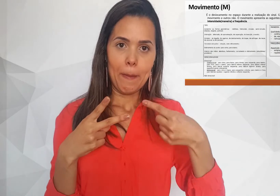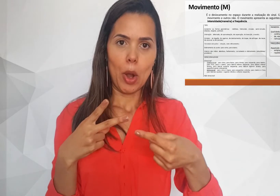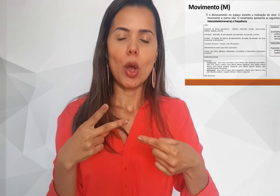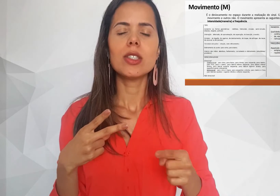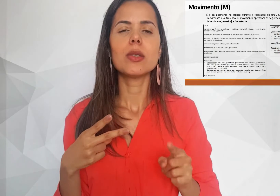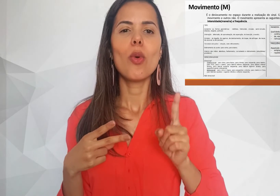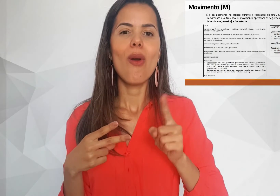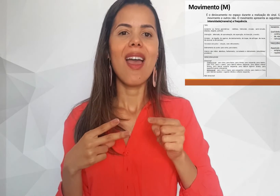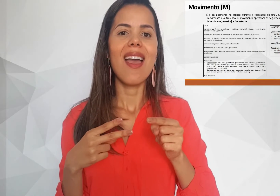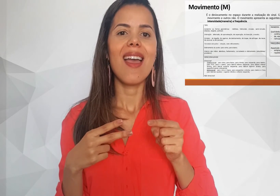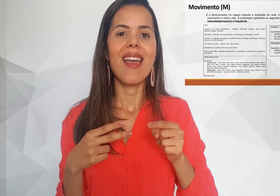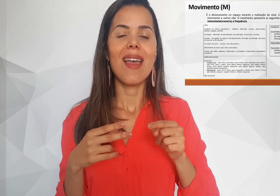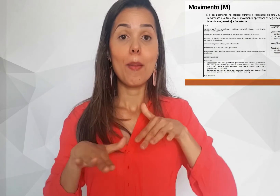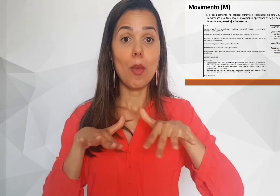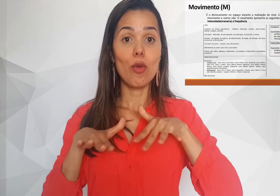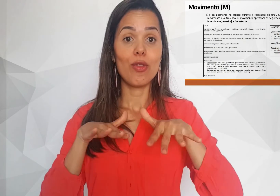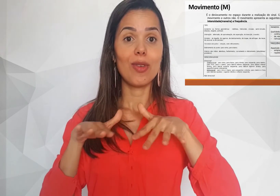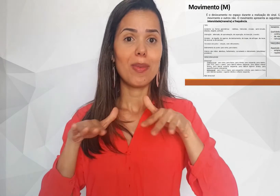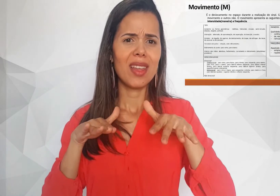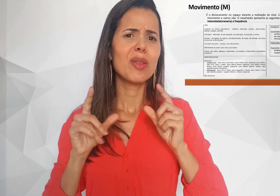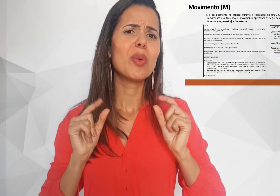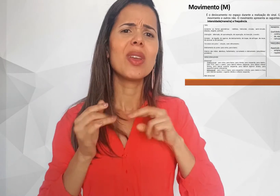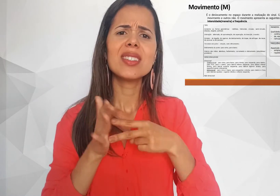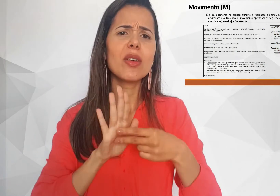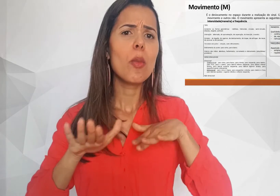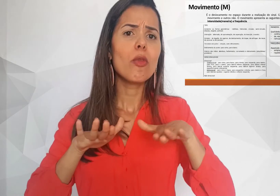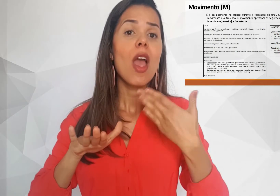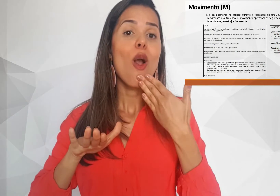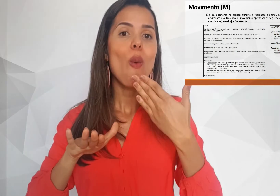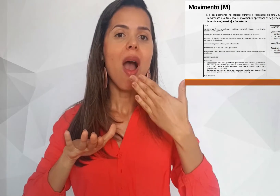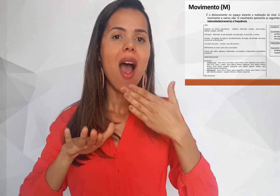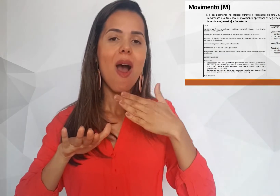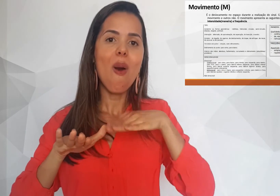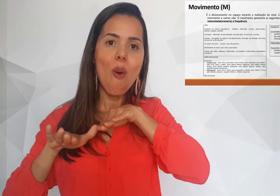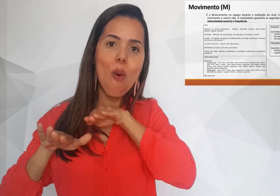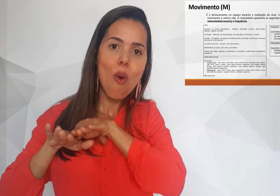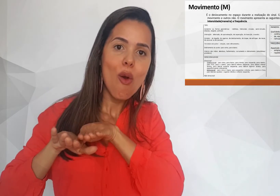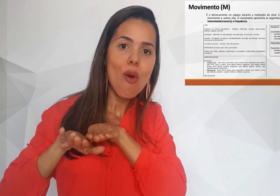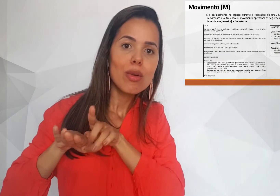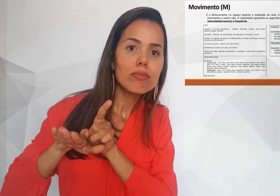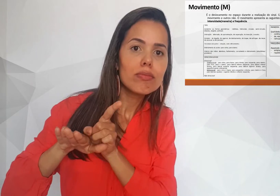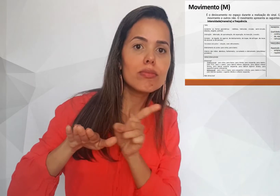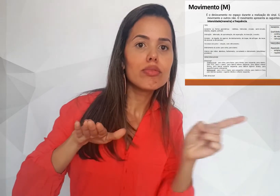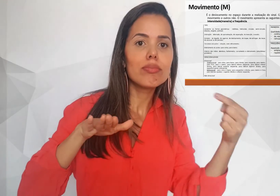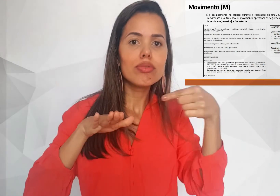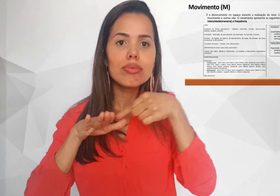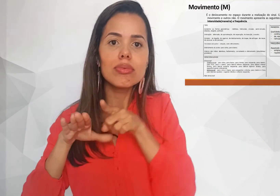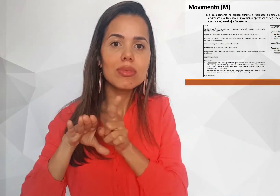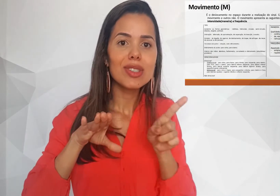mão. Logo depois aqui, nós temos o movimento. Então, o movimento é basicamente o deslocamento ou a trajetória que